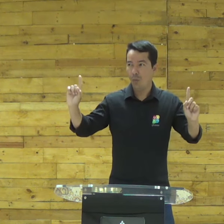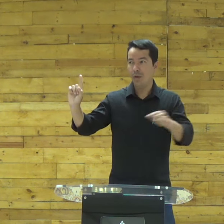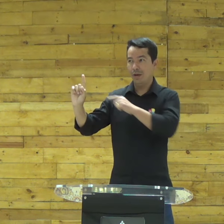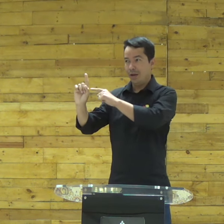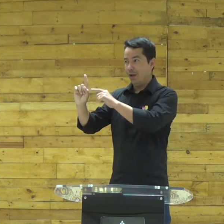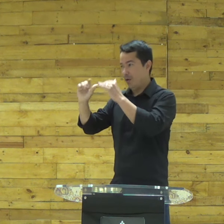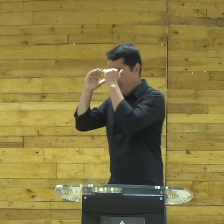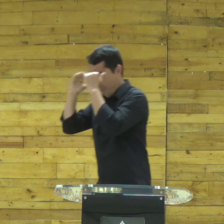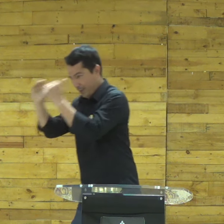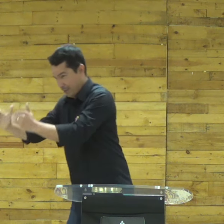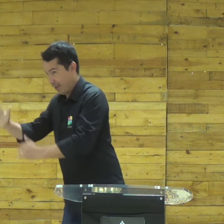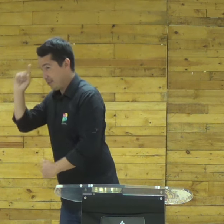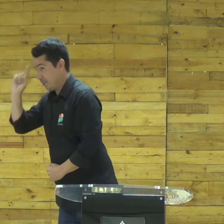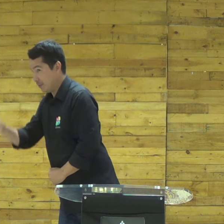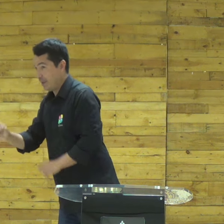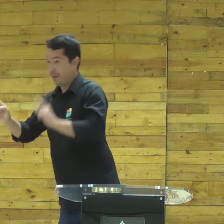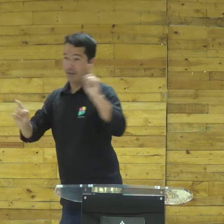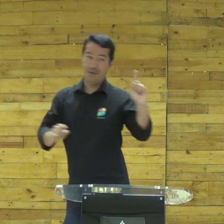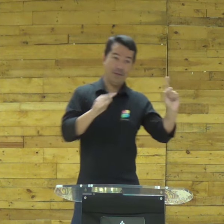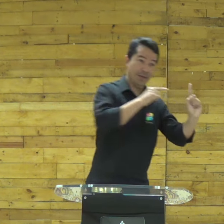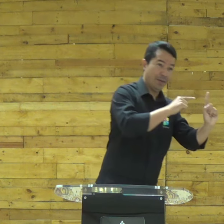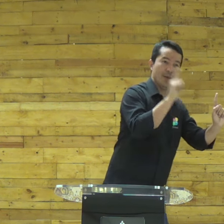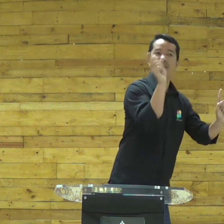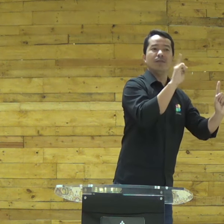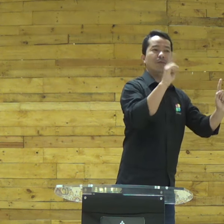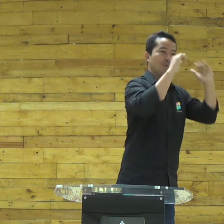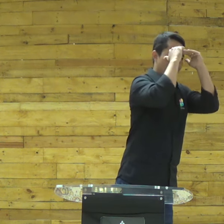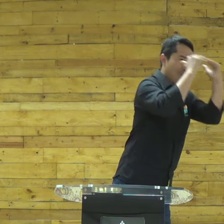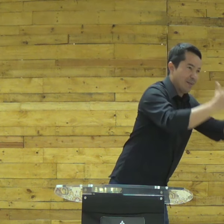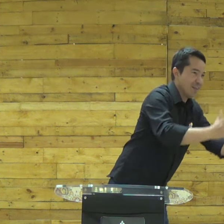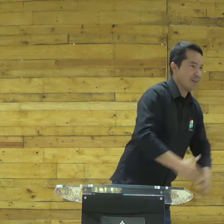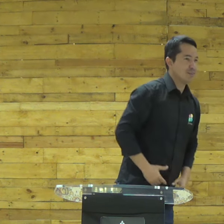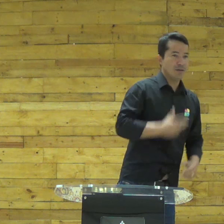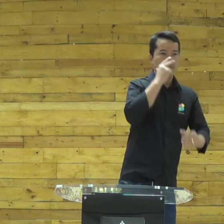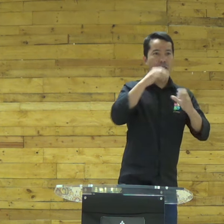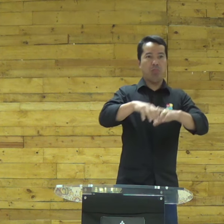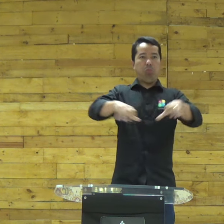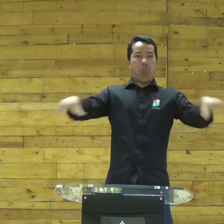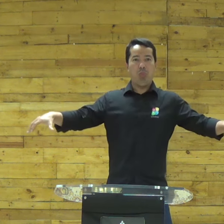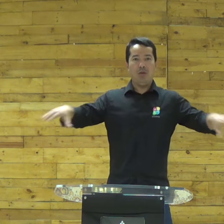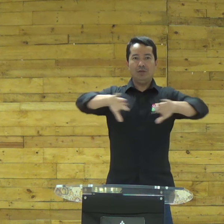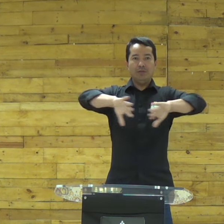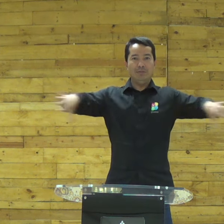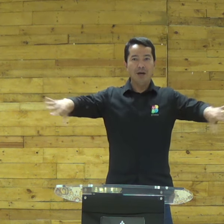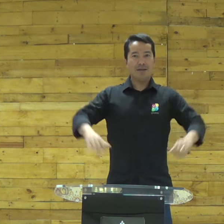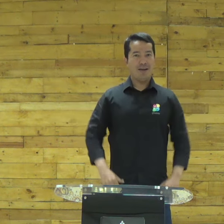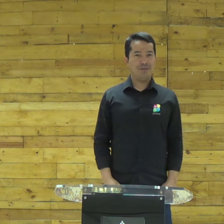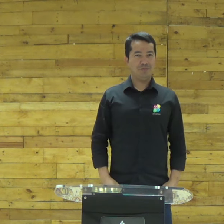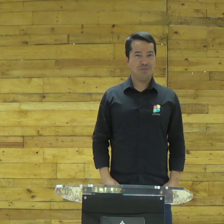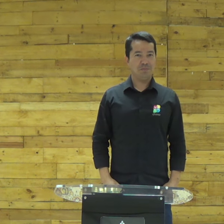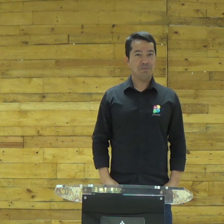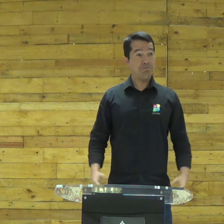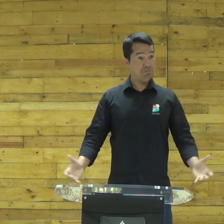Jesus aqui você obedece e aqui você não obedece são coisas